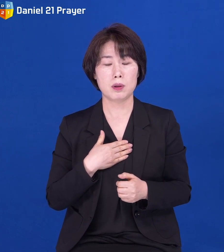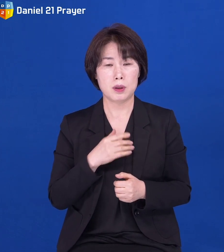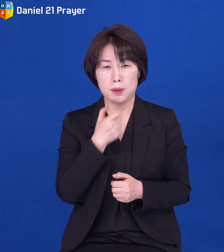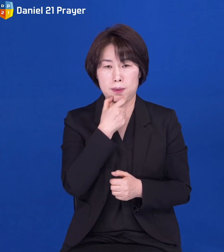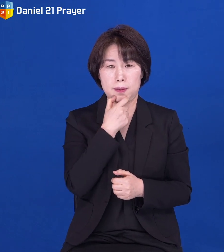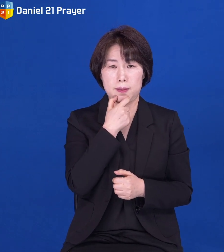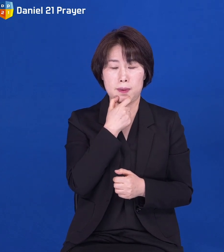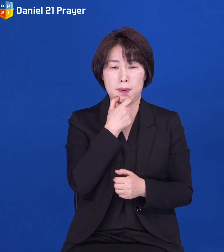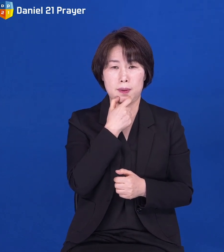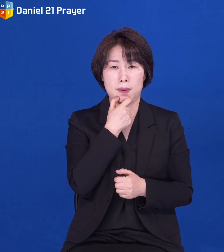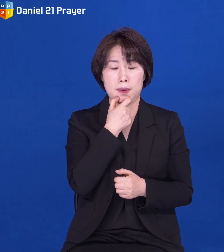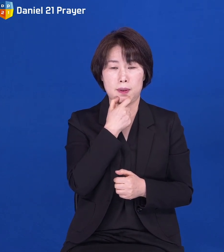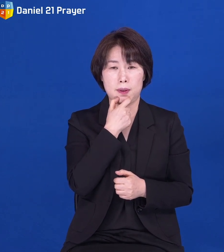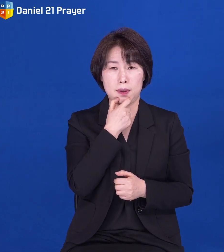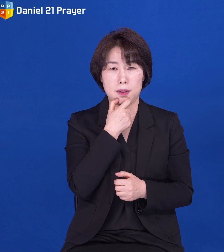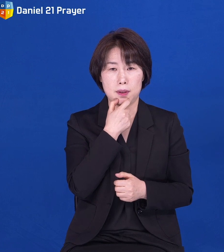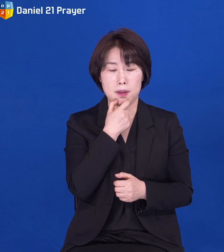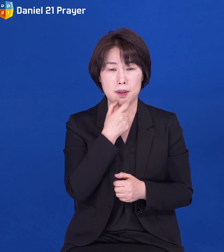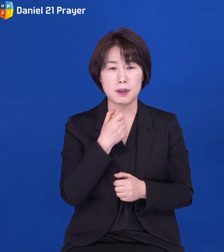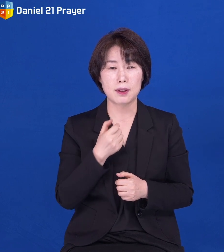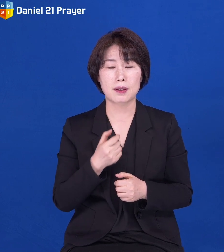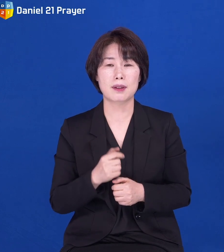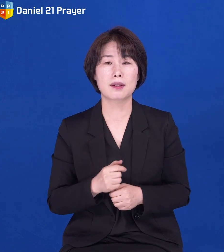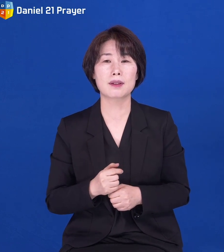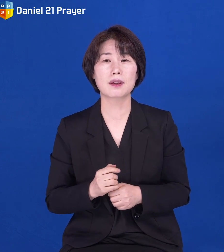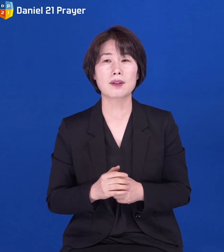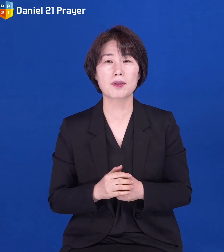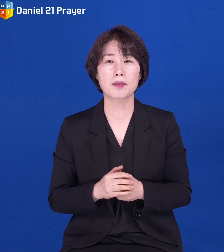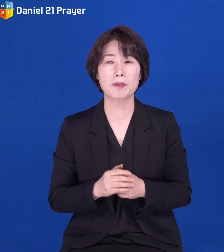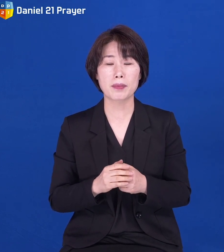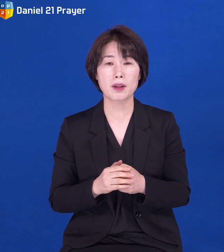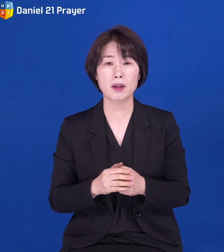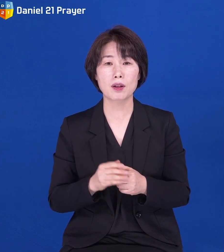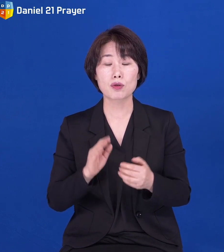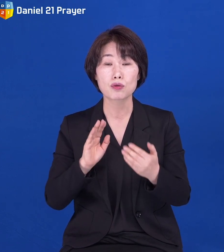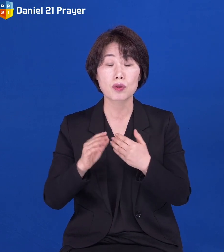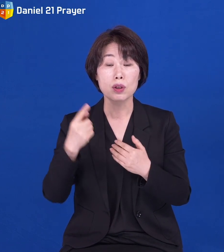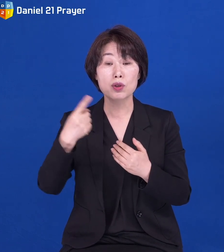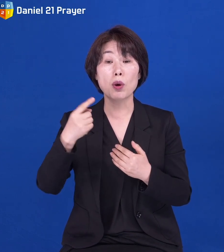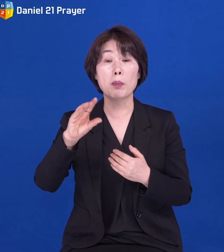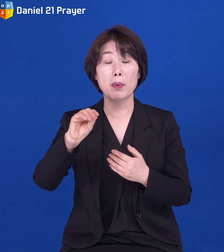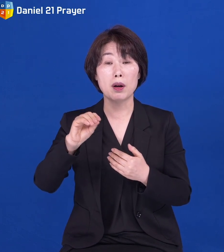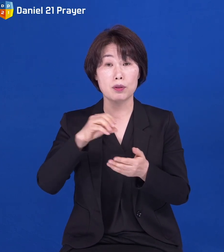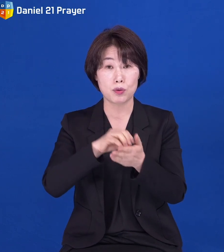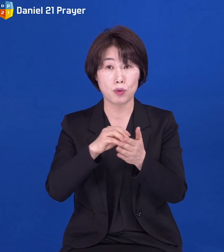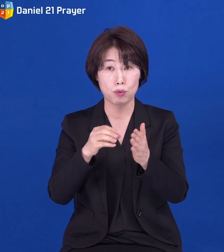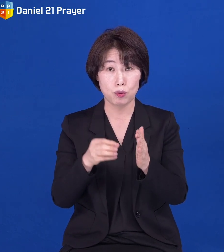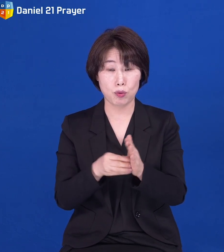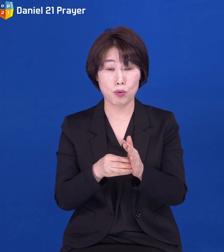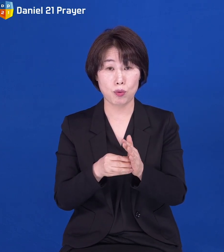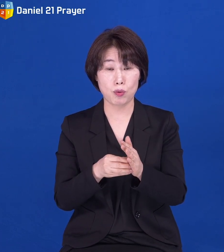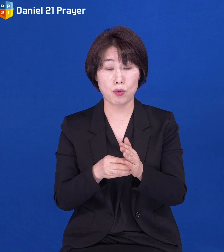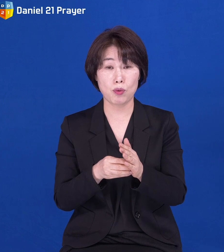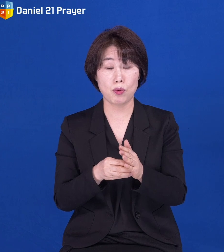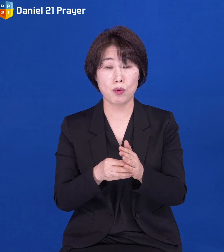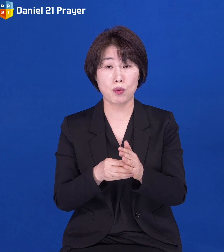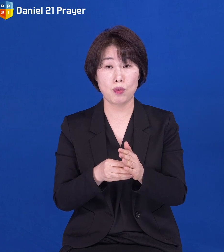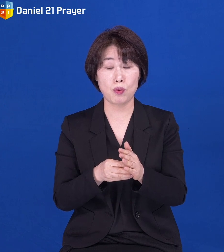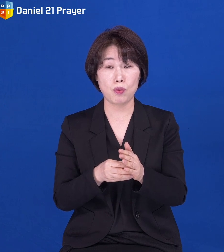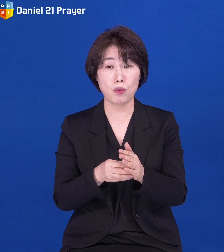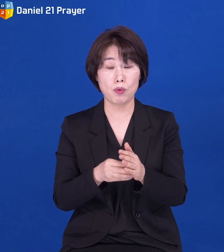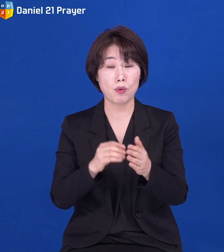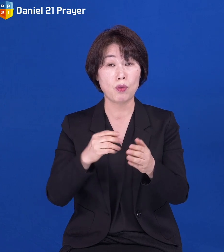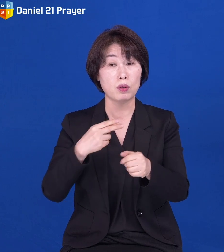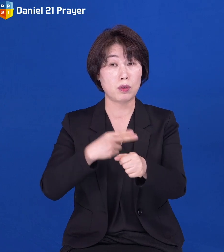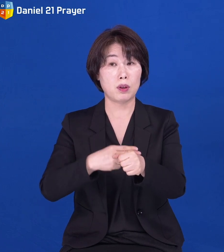빌려드리고 원비를 1년치를 다 드리겠다고 했어요. 그랬더니 그게 이제 1,000만 원 정도 되는 돈인데 그때 1년이 안 됐으니까 700인가 뭔가 아무튼